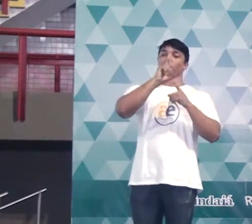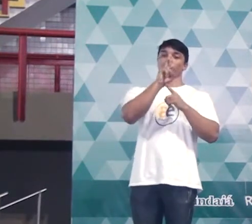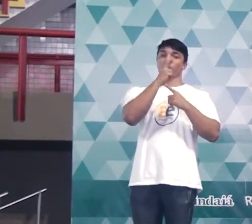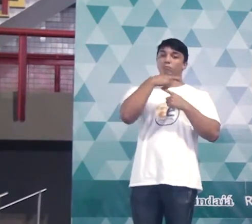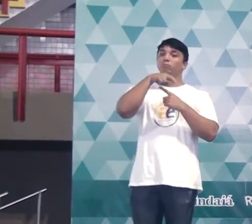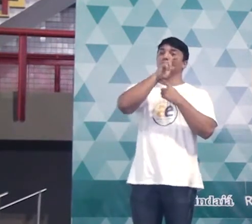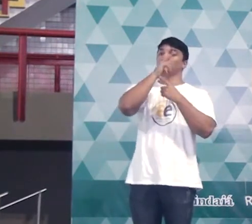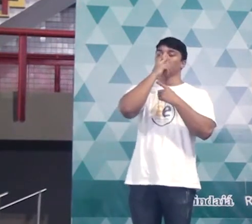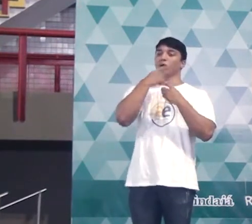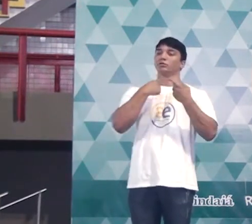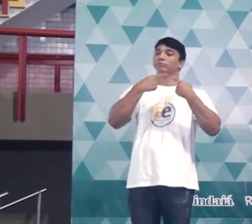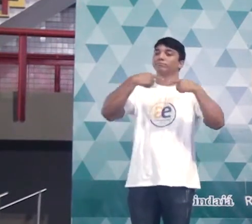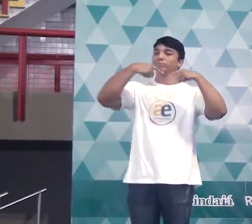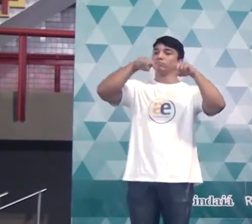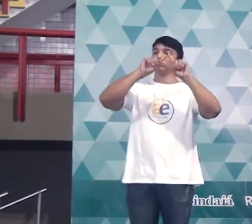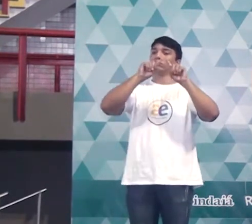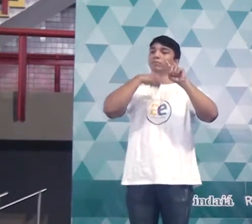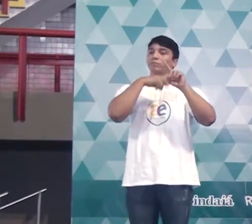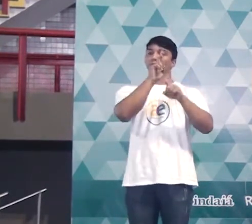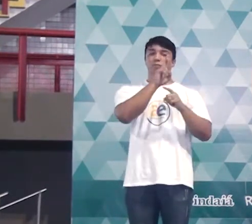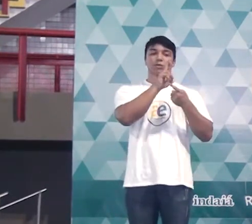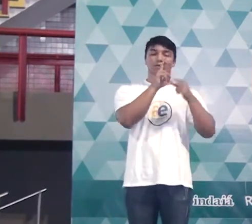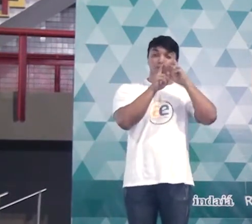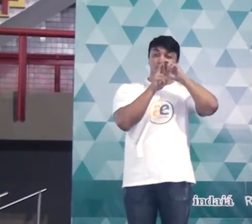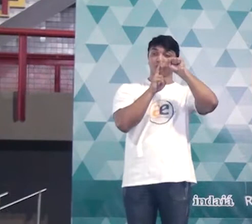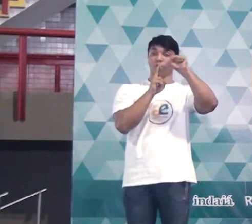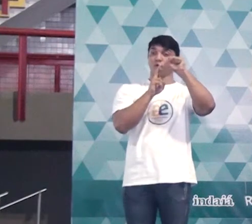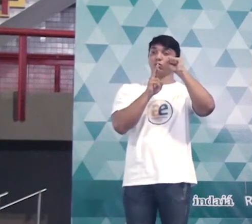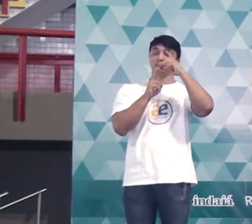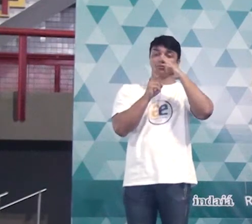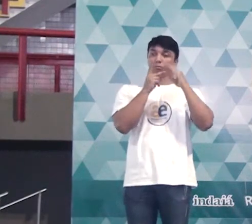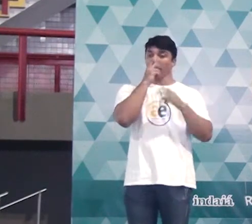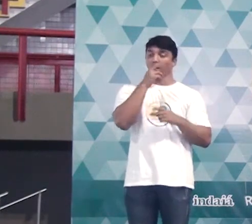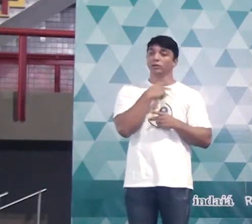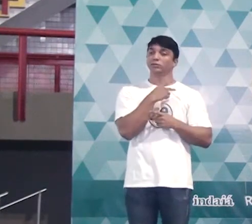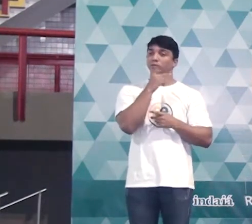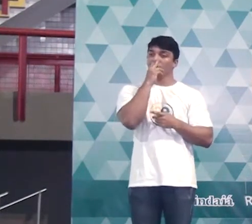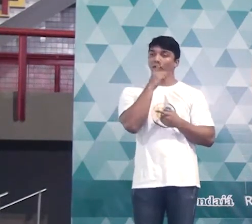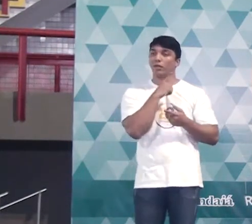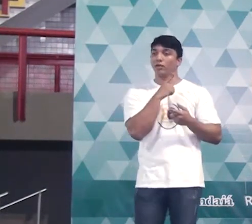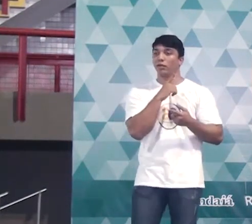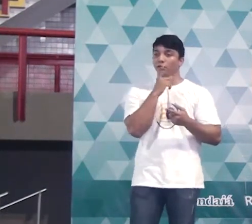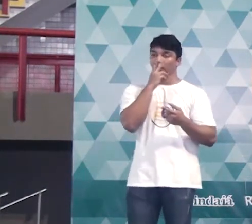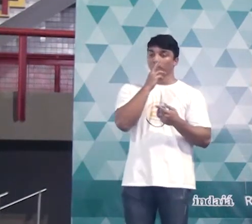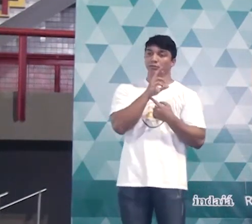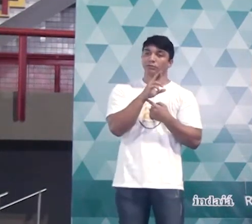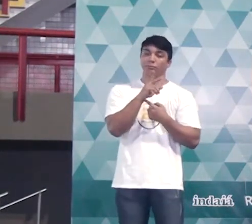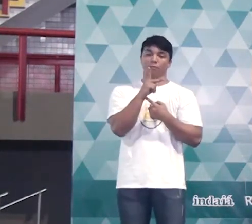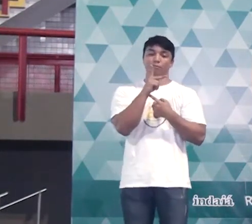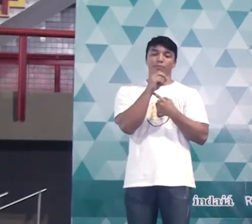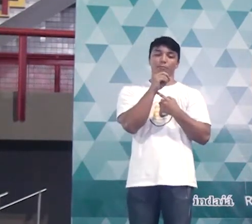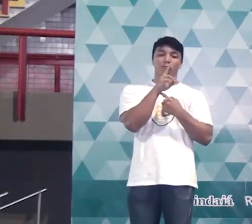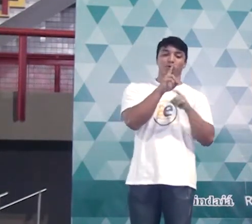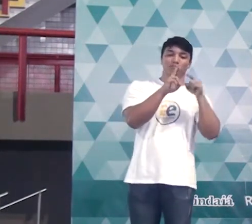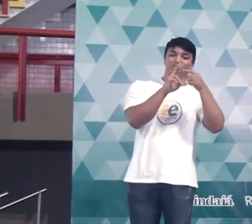R retroflexo, sabe o que é isso? Que é aquele R que parece que se dobra na pronúncia. Você fala